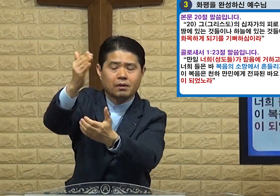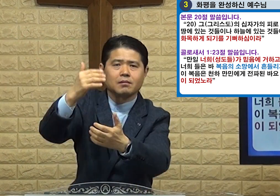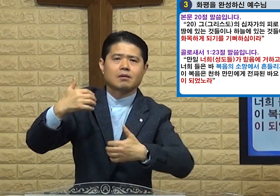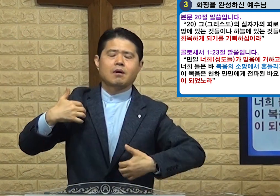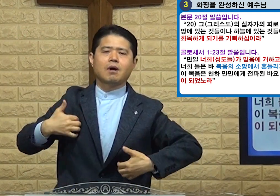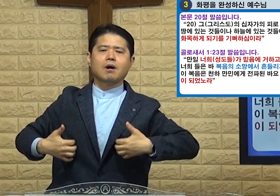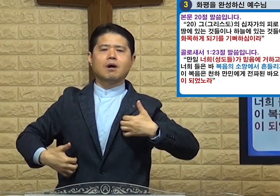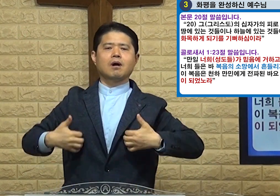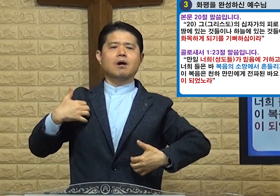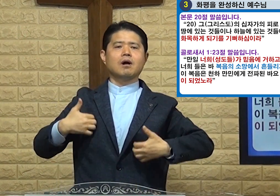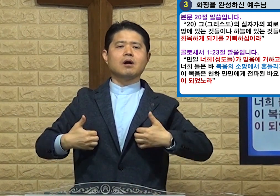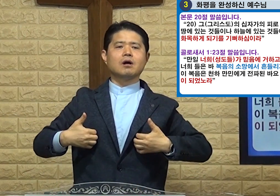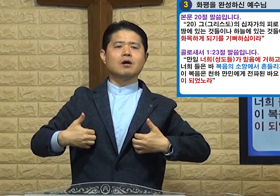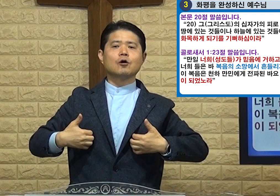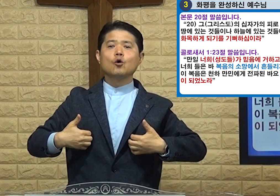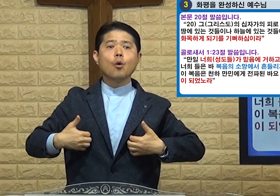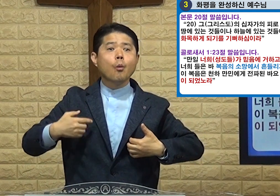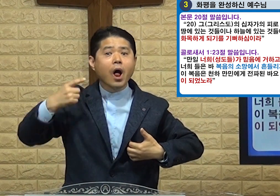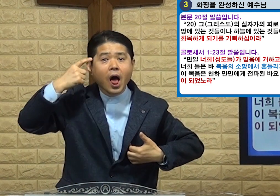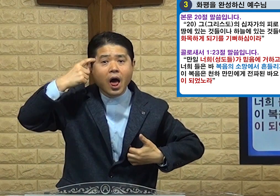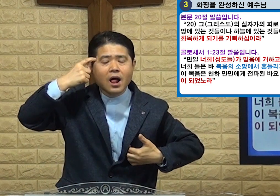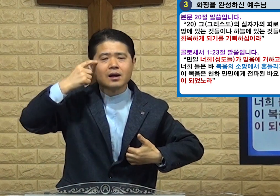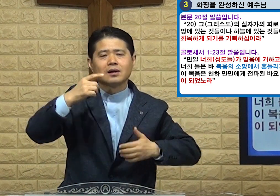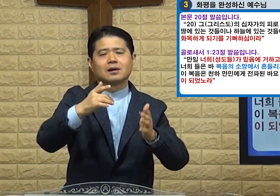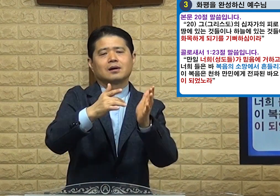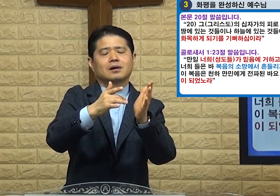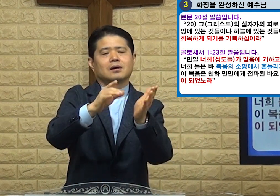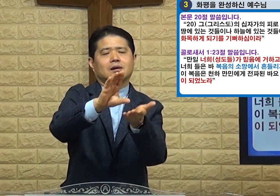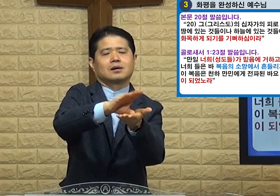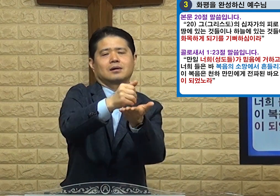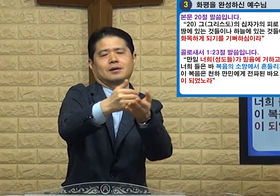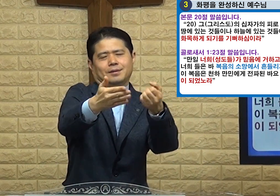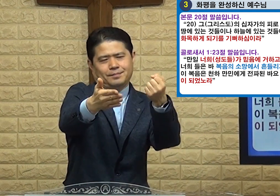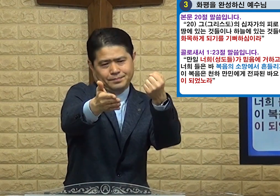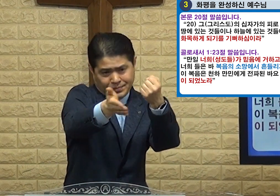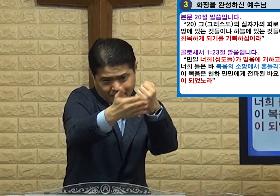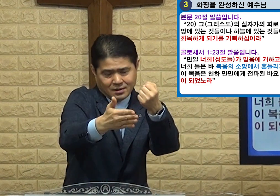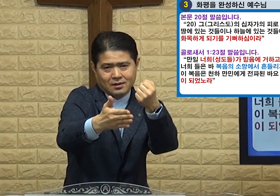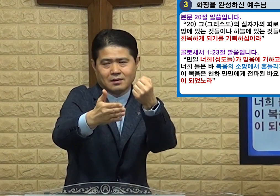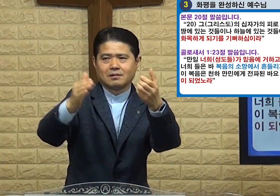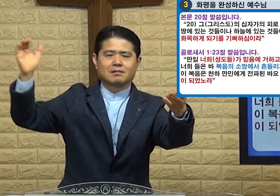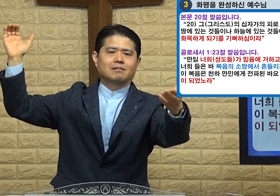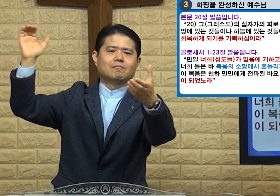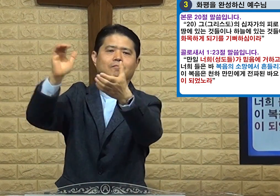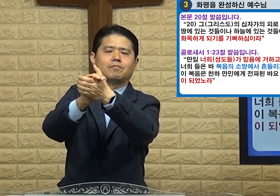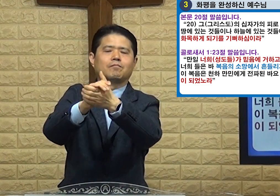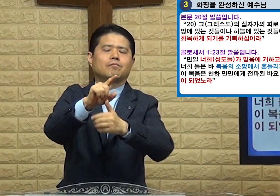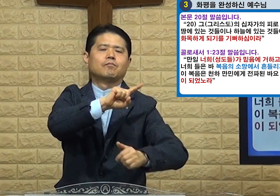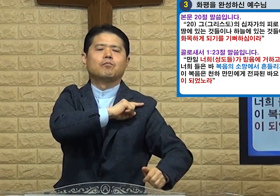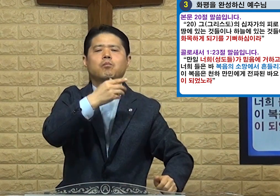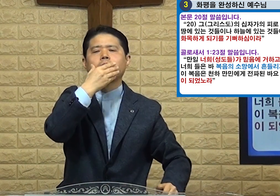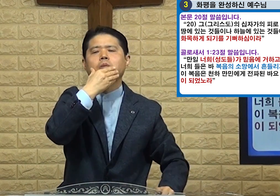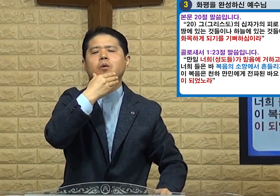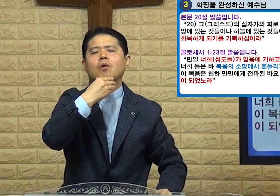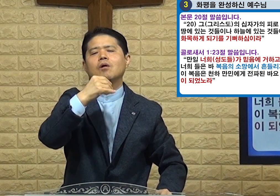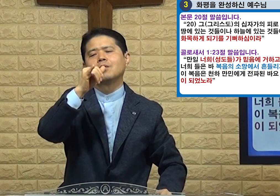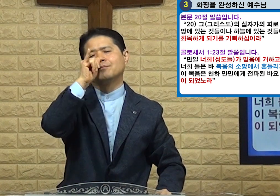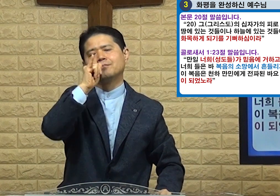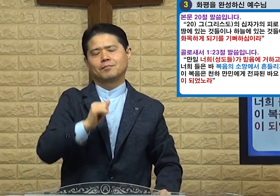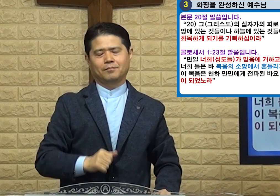예수님과 연결되어서 우리와 연결되어 화평과 기뻐할 수 있다는 것입니다. 바로 예수님의 흘린